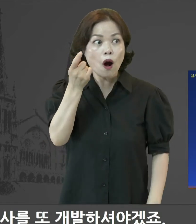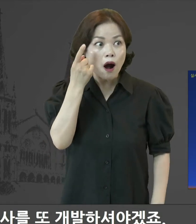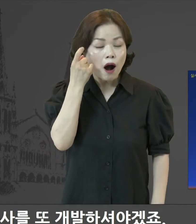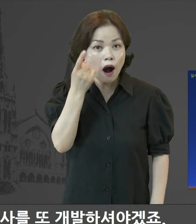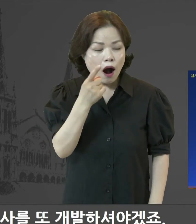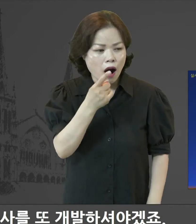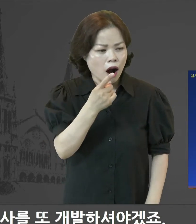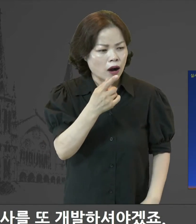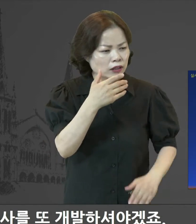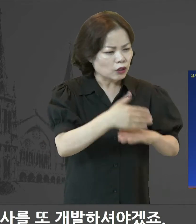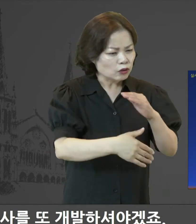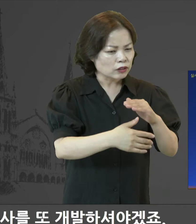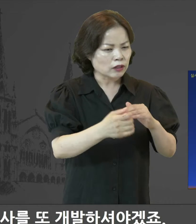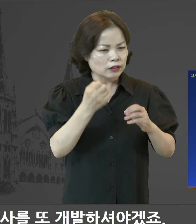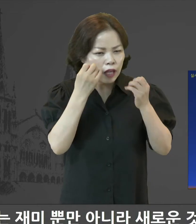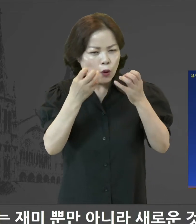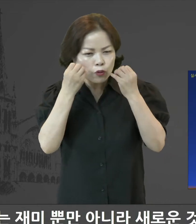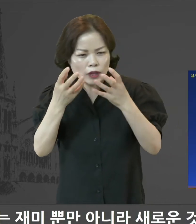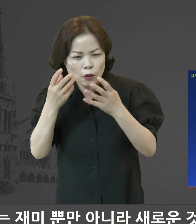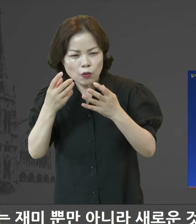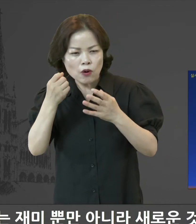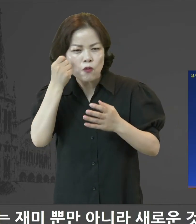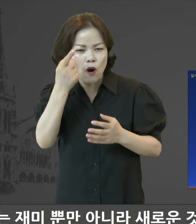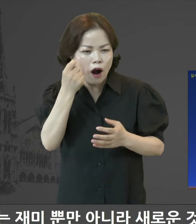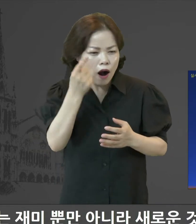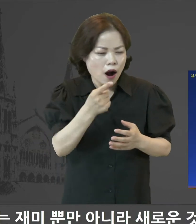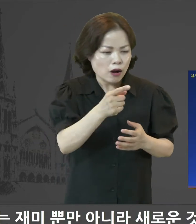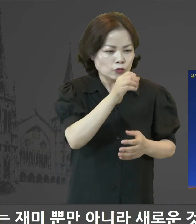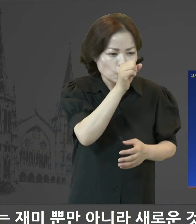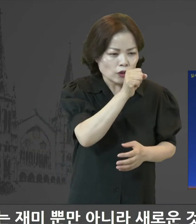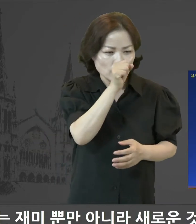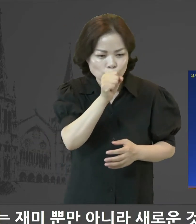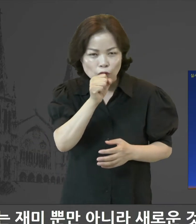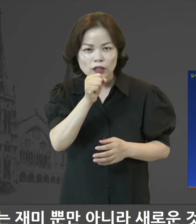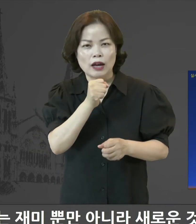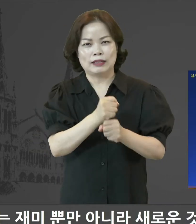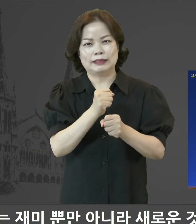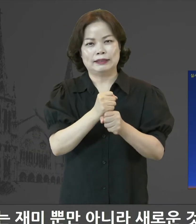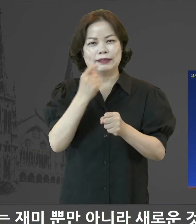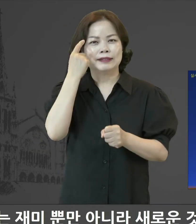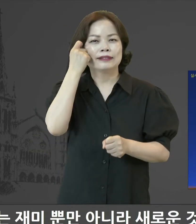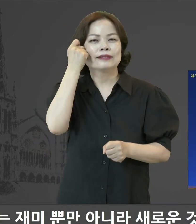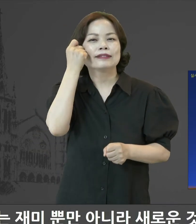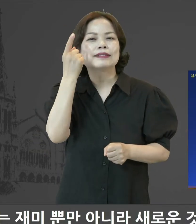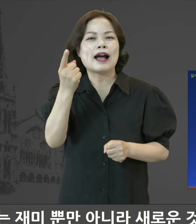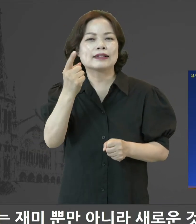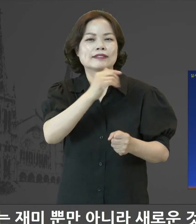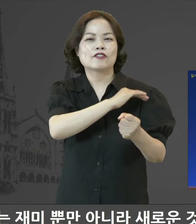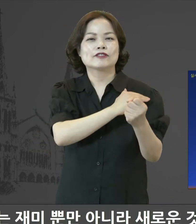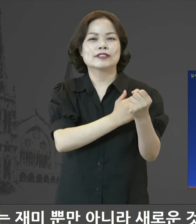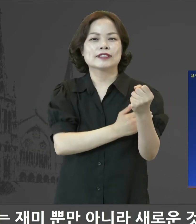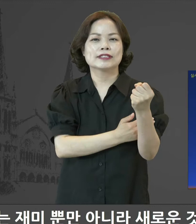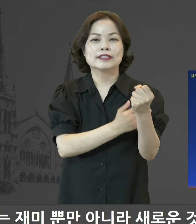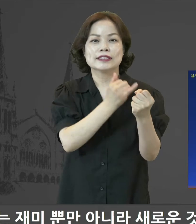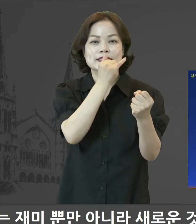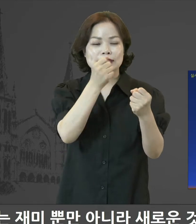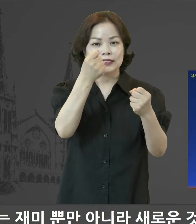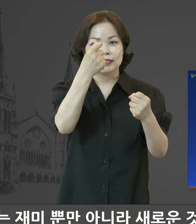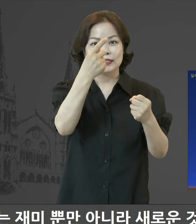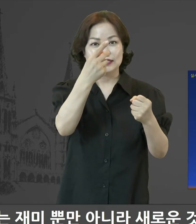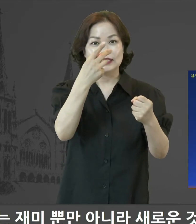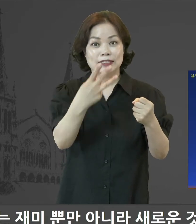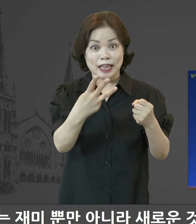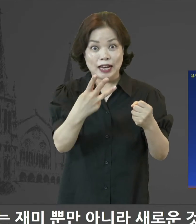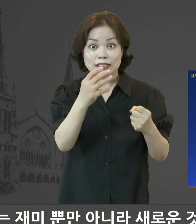해보면 좋겠다, 이렇게 해보면 더 잘 되겠다라는 게 금방금방 떠올라서 창의력이 나타납니다. 이 세 가지가 있으면